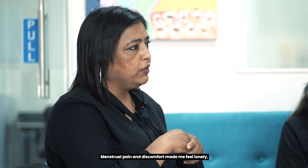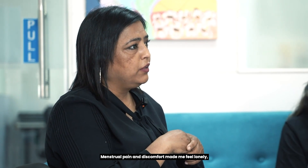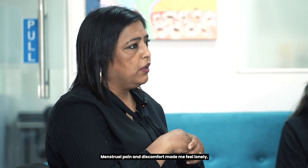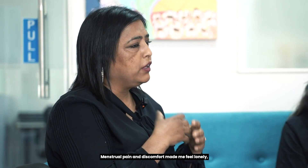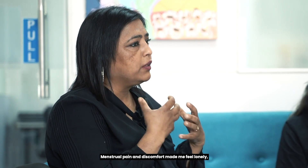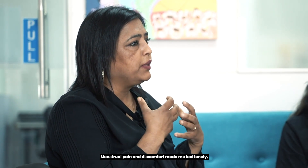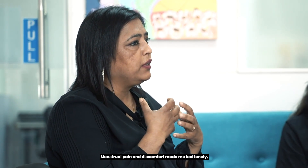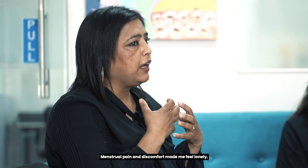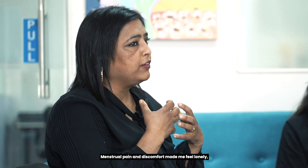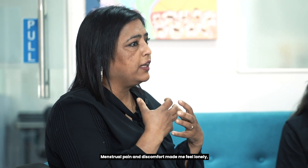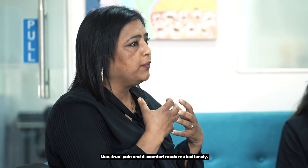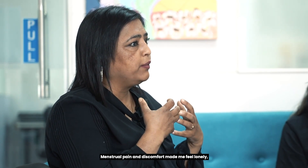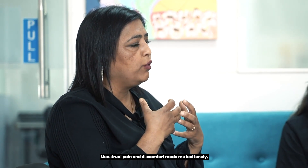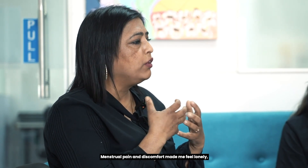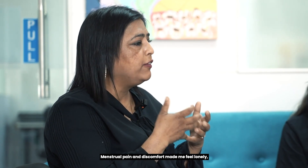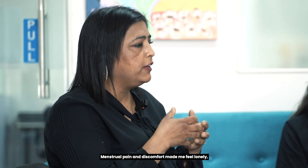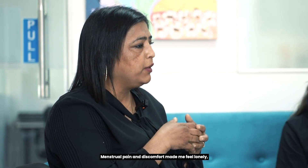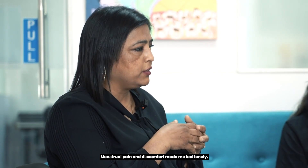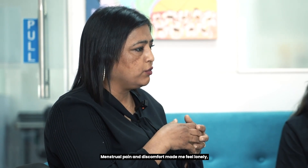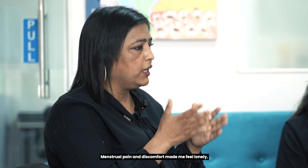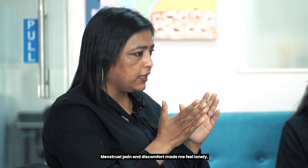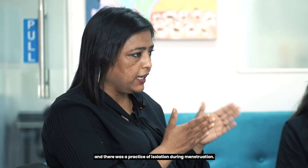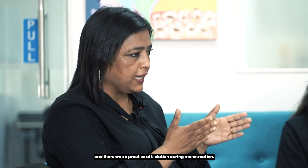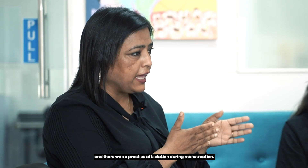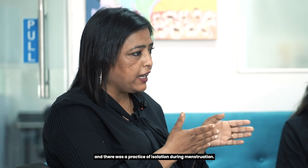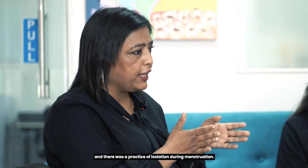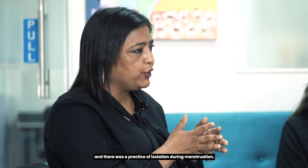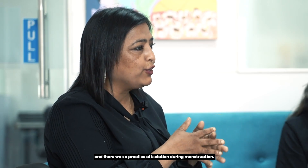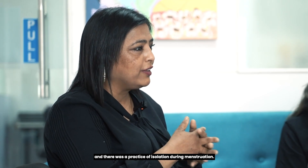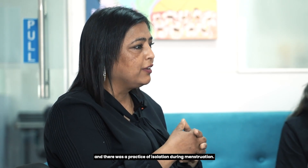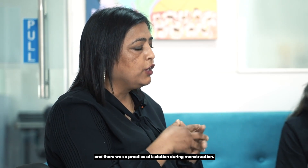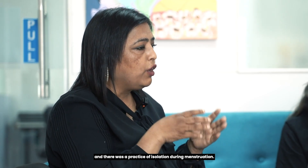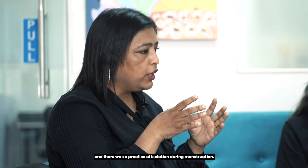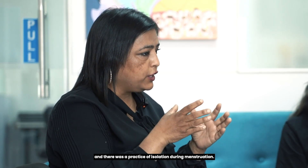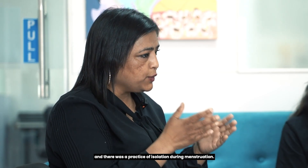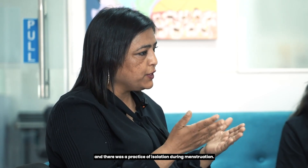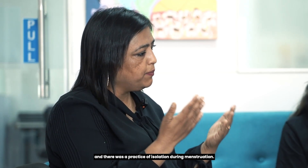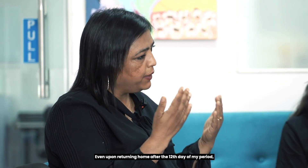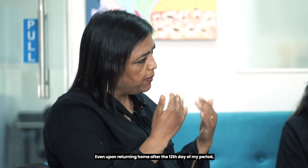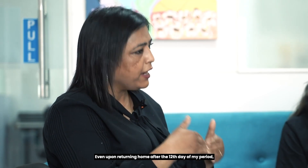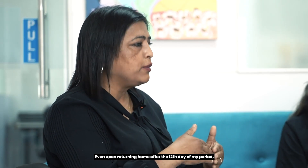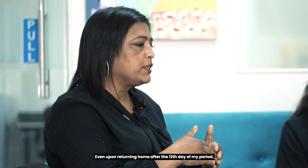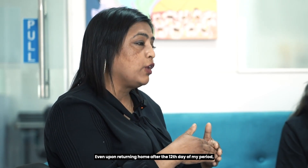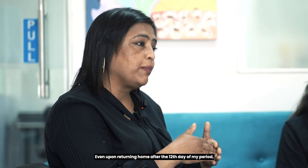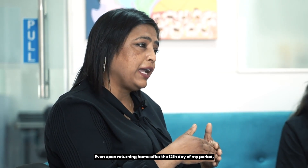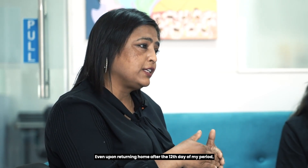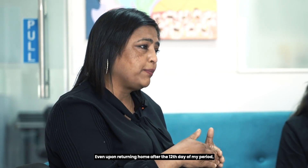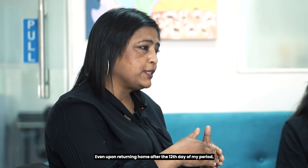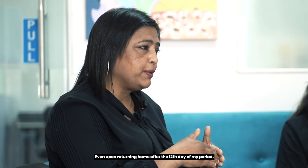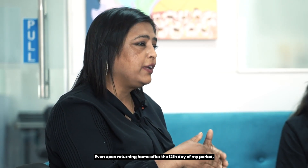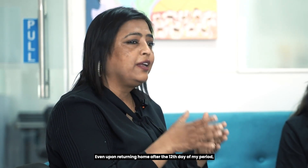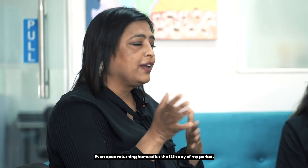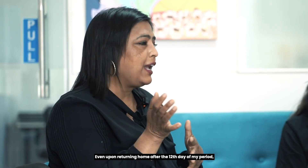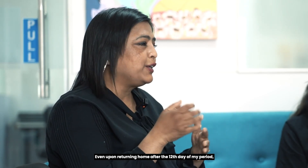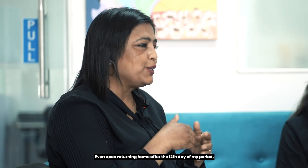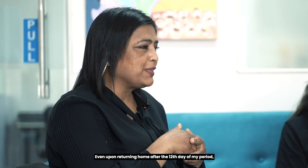टाइपको अनि एकदमै आफूलाई एकदम लोन्ली फिल भयो जस्तो एक्लाएर राखिन्थ्यो नि त अनि त्यसपछि फेरि 12 दिनपछि घरमा